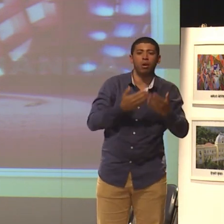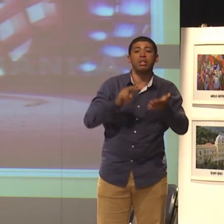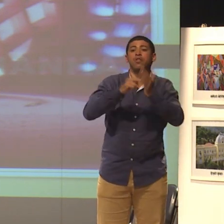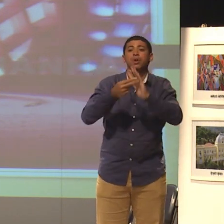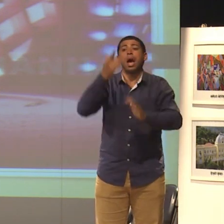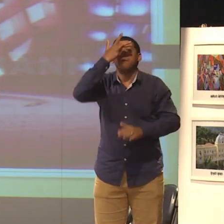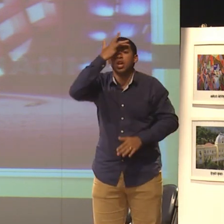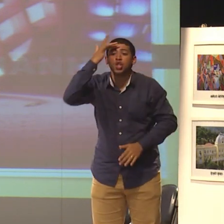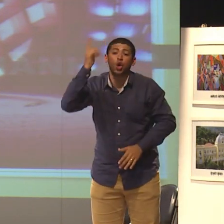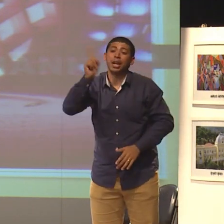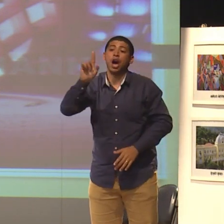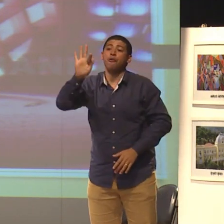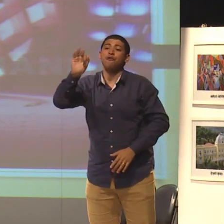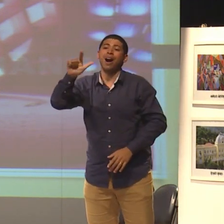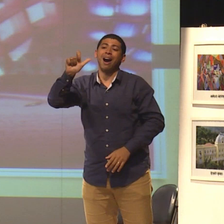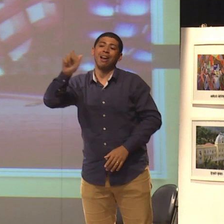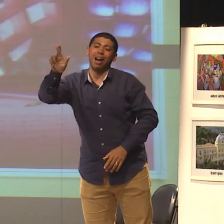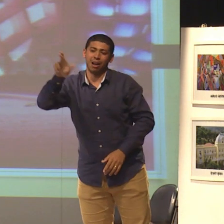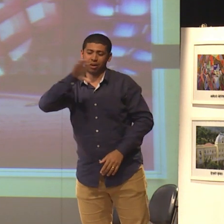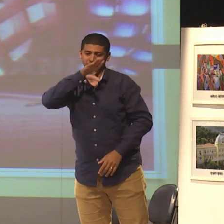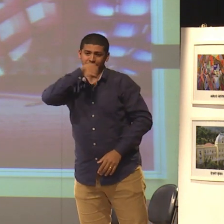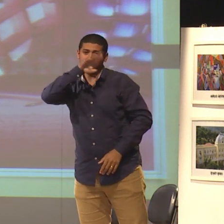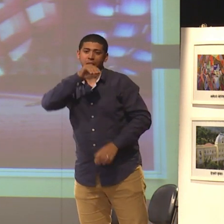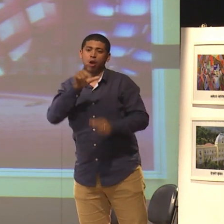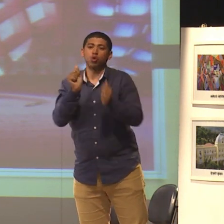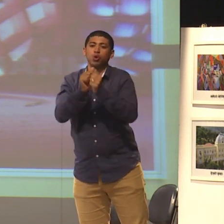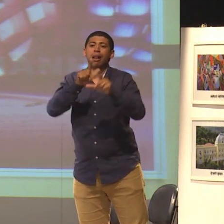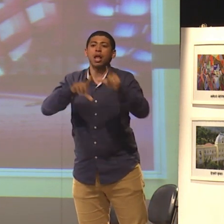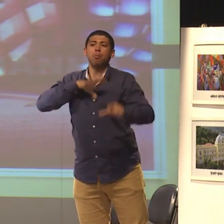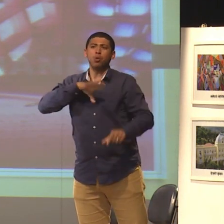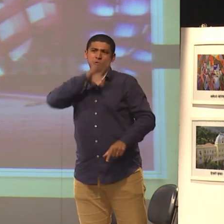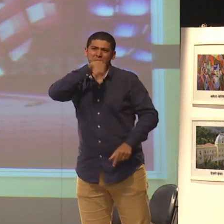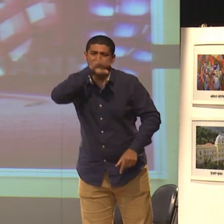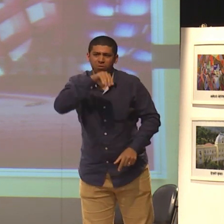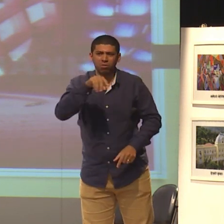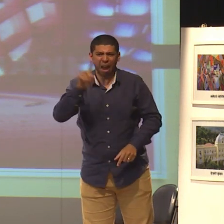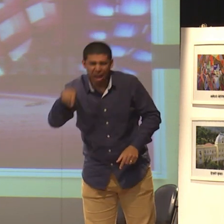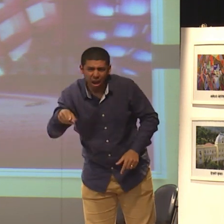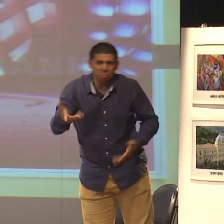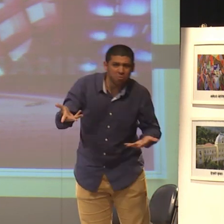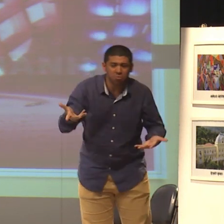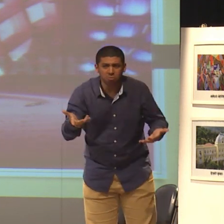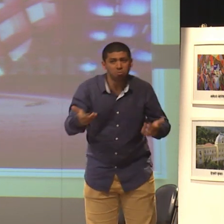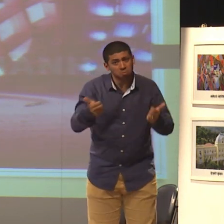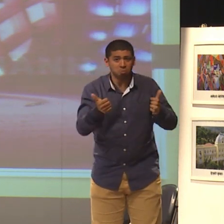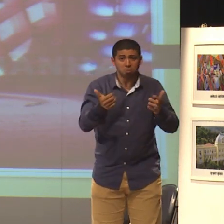depois o mudo. O que significa? A pessoa que não fala. É uma pessoa que é na língua portuguesa. Será que é